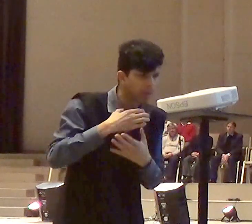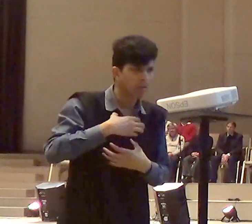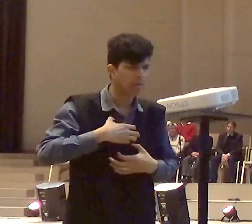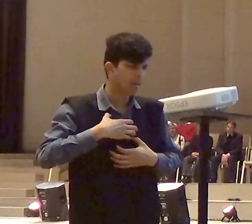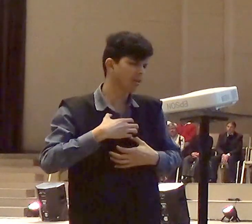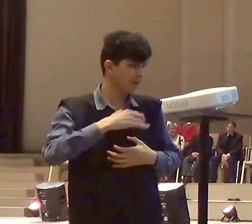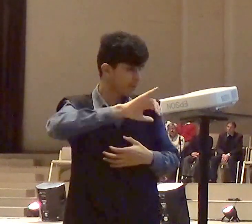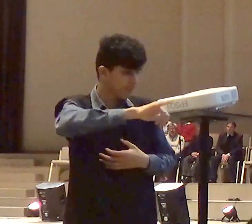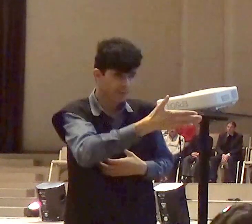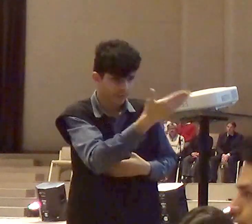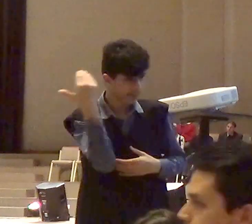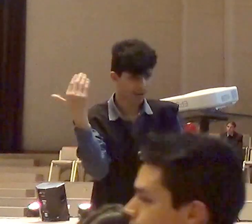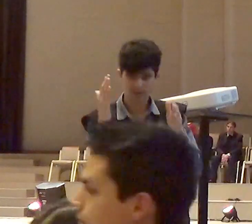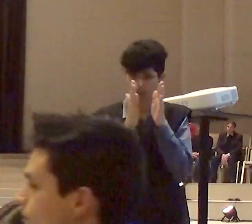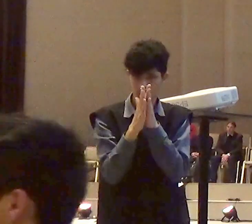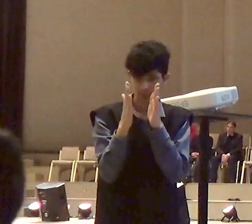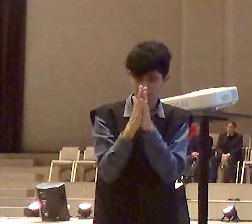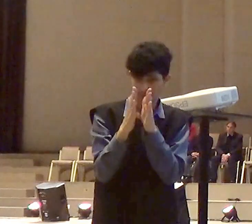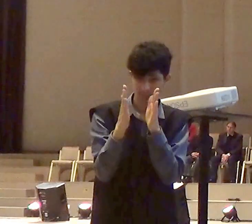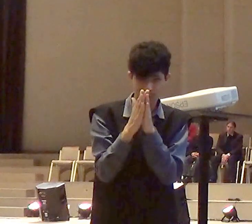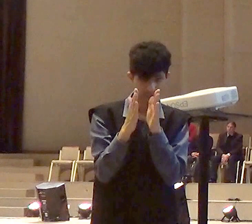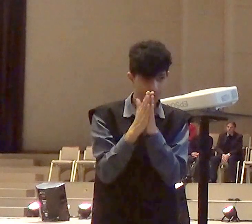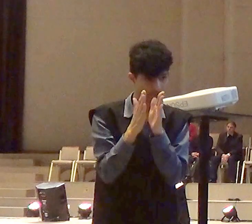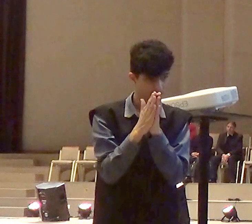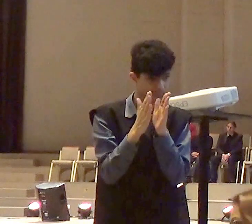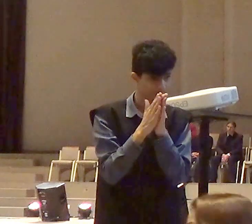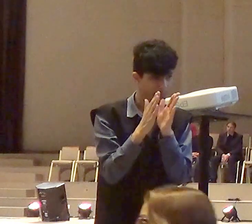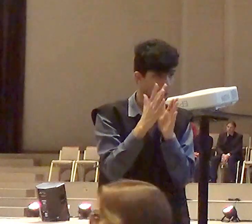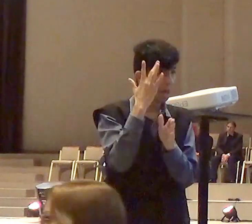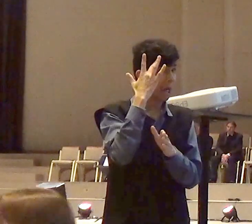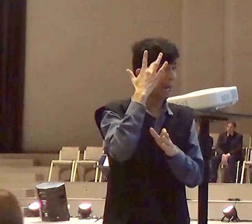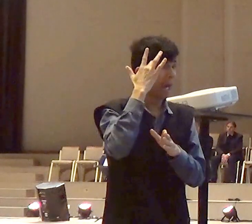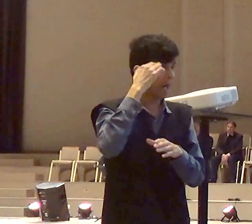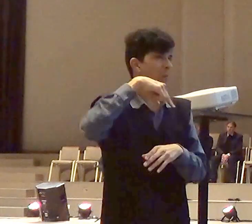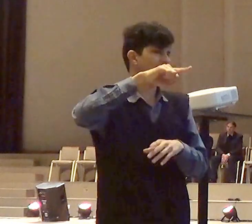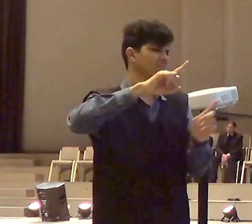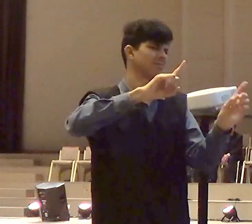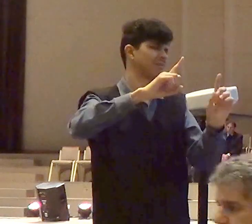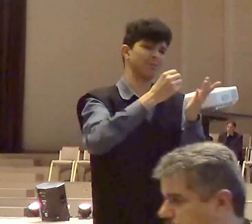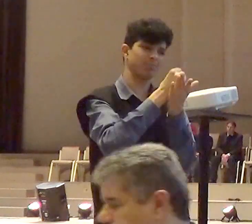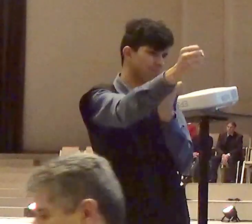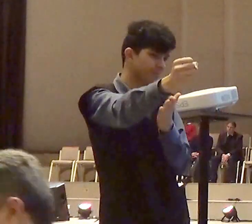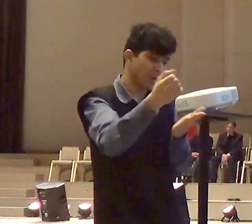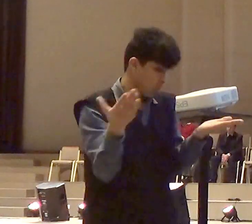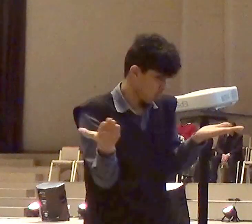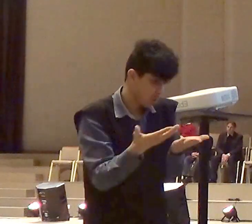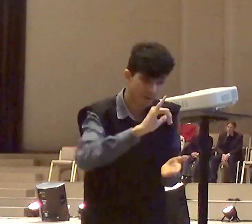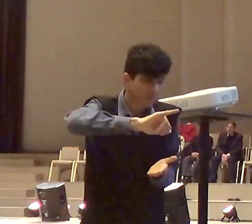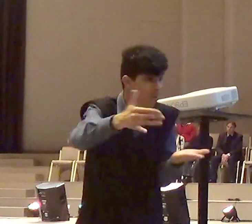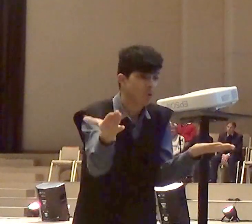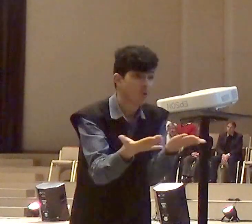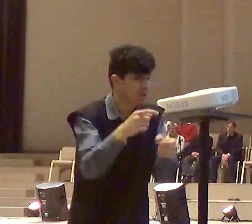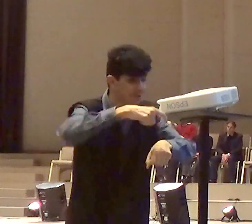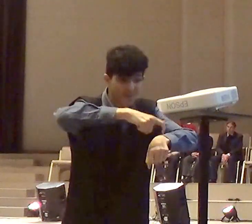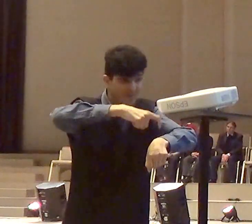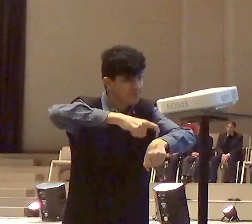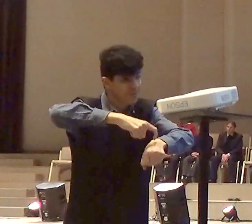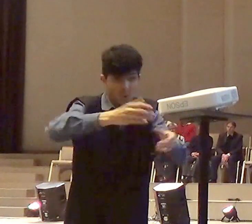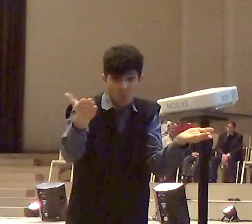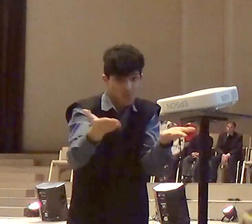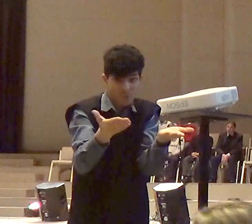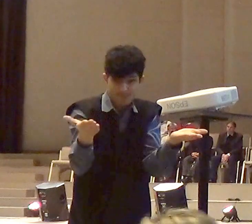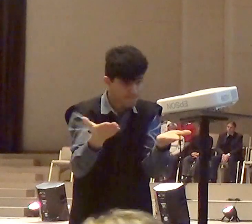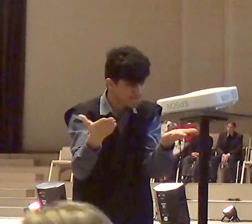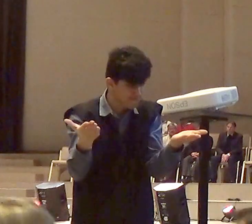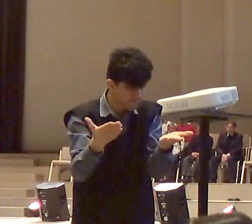hoje hoje é o dia hoje é o dia hoje é o dia